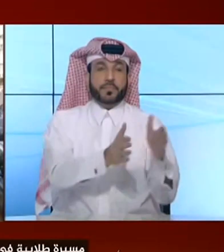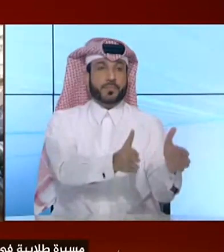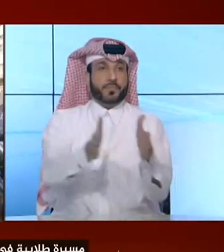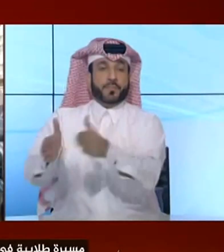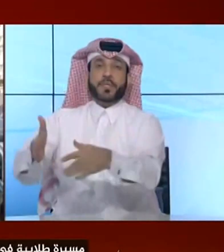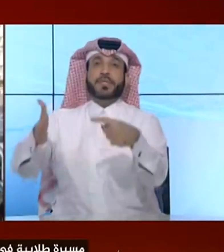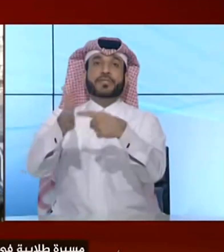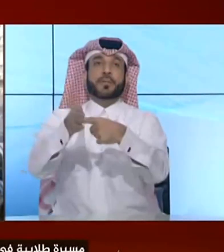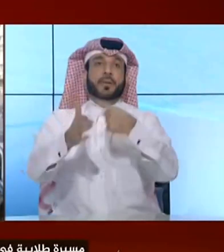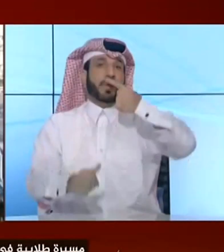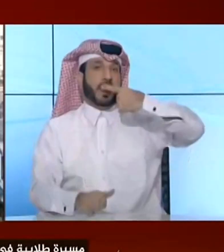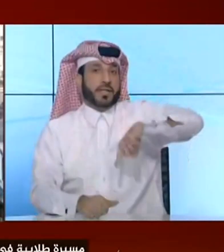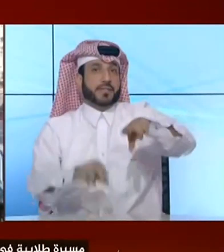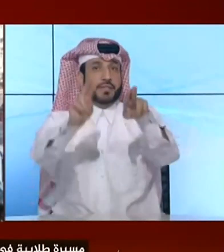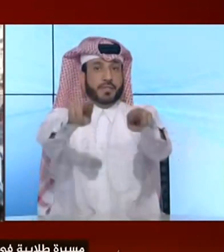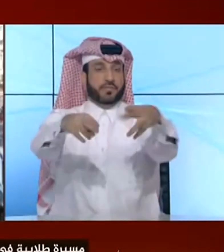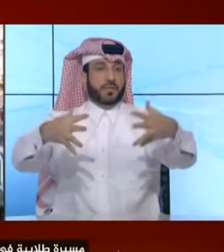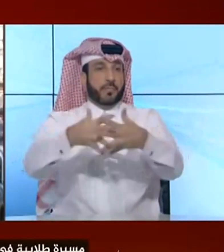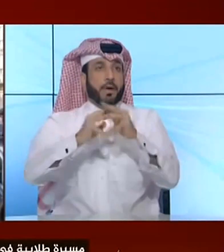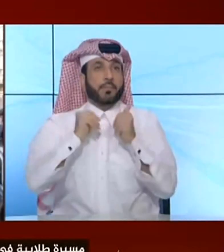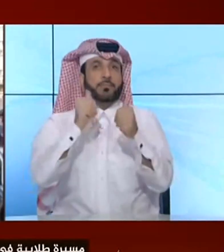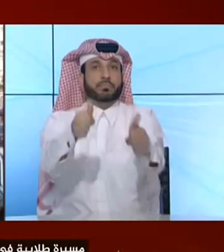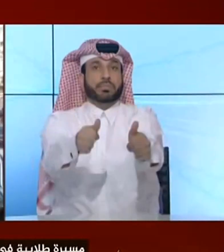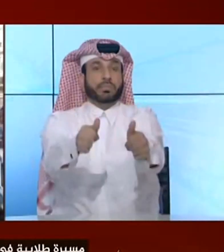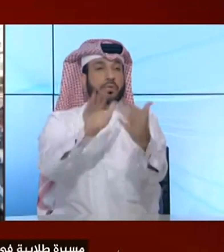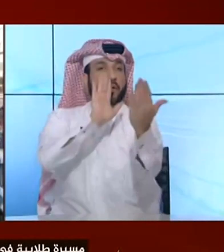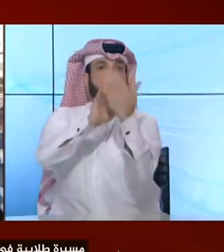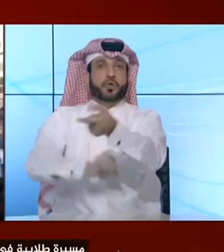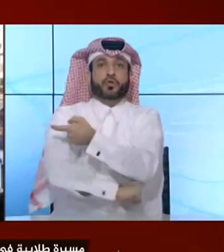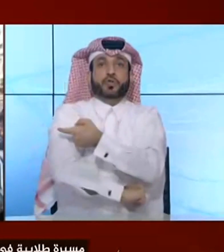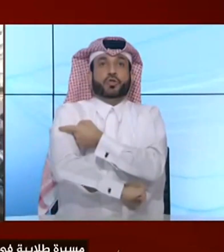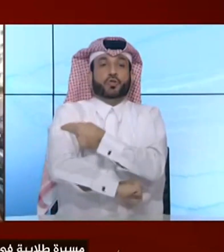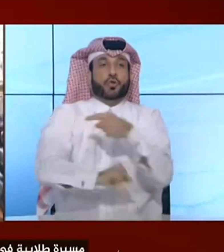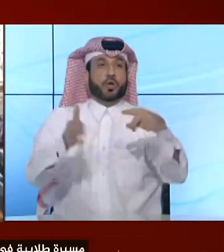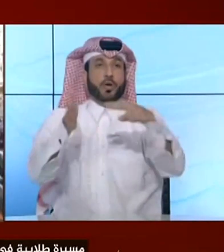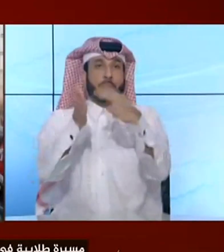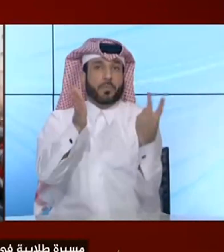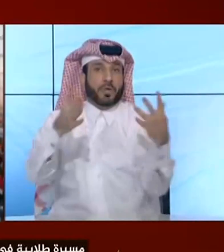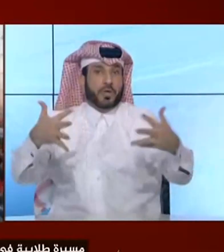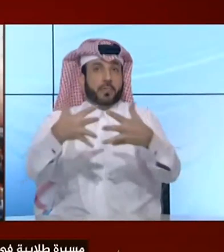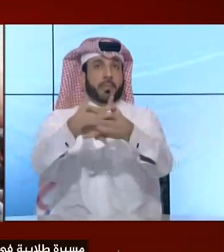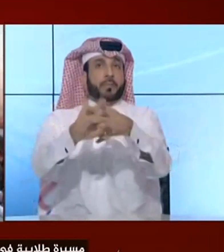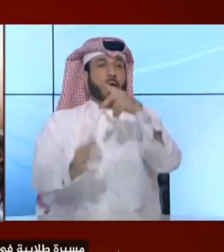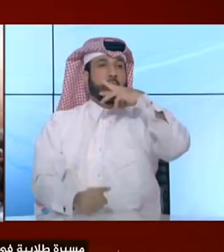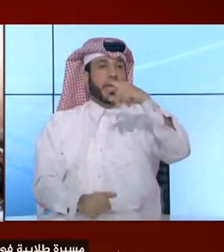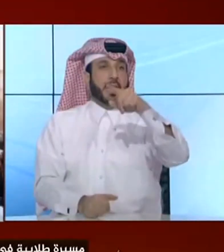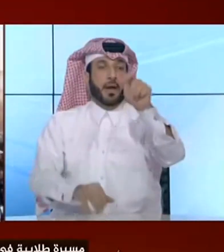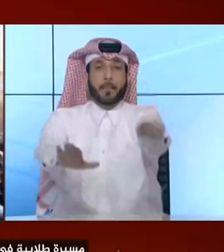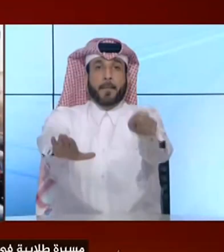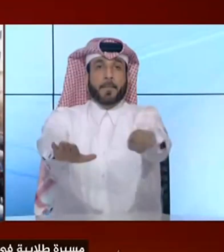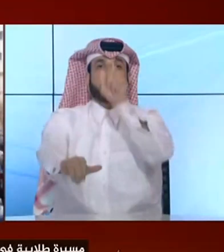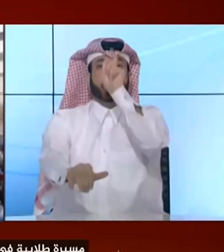جامعه الاسكندريه بدورها شهدت مسيره انطلقت من امام المجمع الطبي وردد المشاركون ختافات